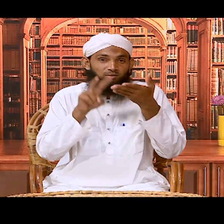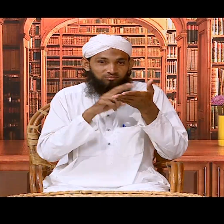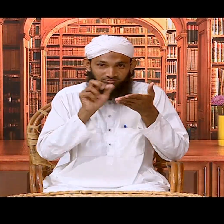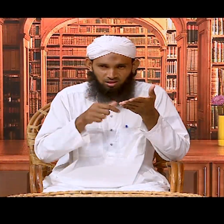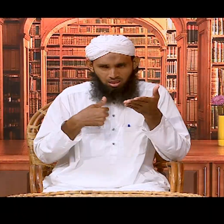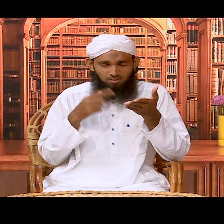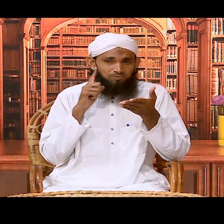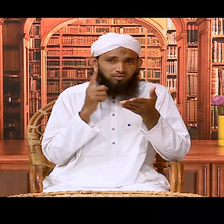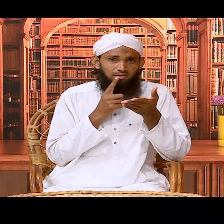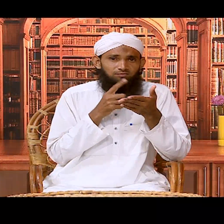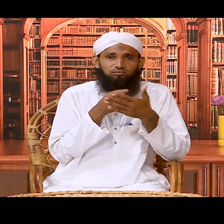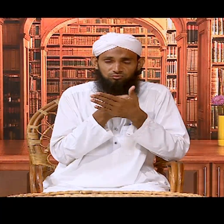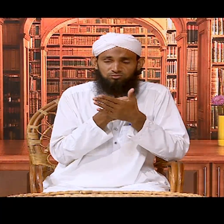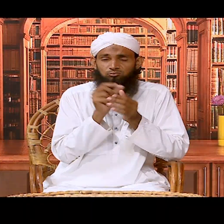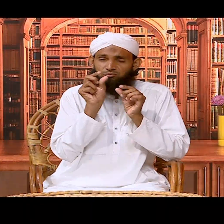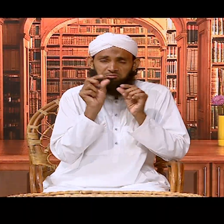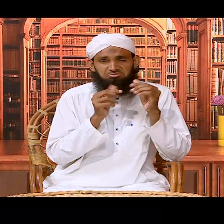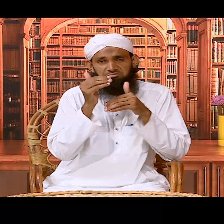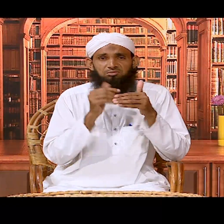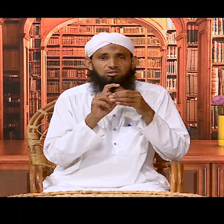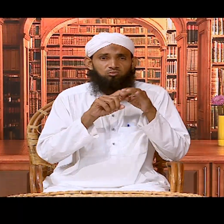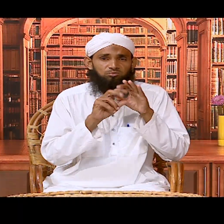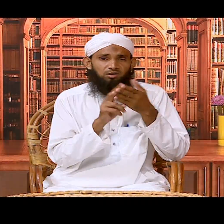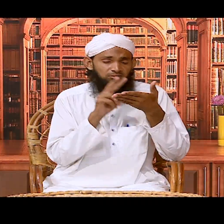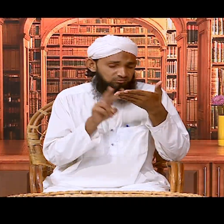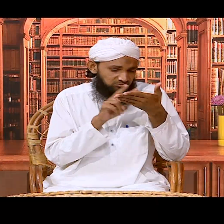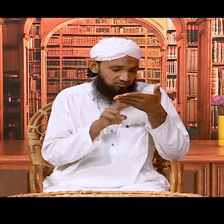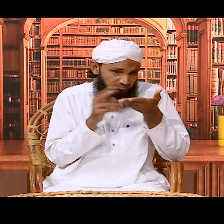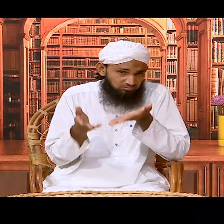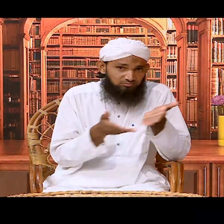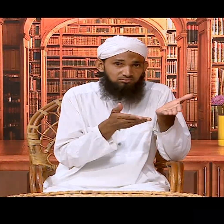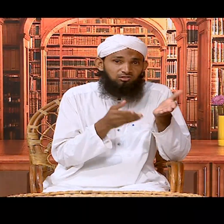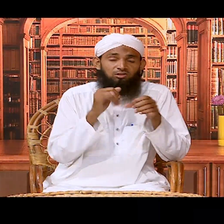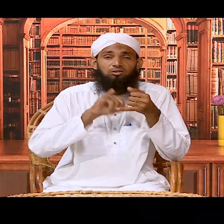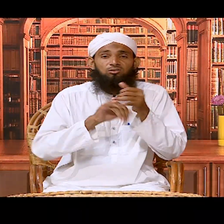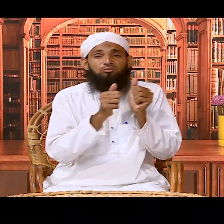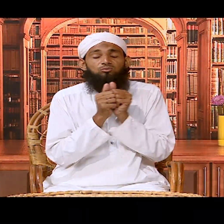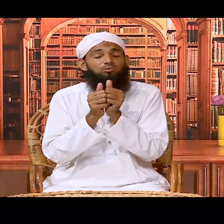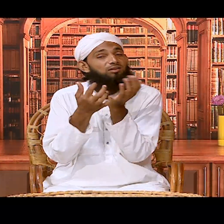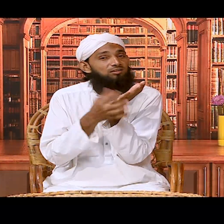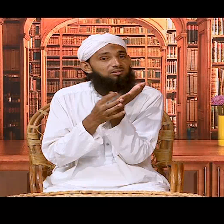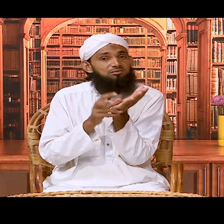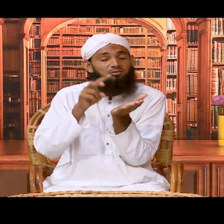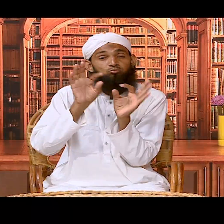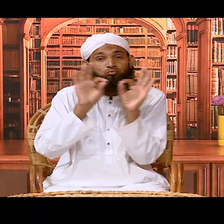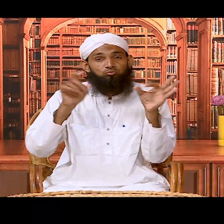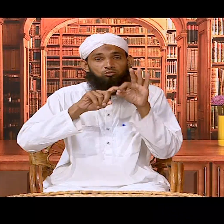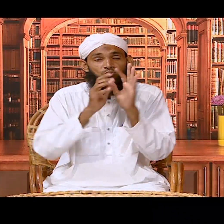کرتے تھے، ہم کم از کم زیارت ہی کر لیں۔ حضرت عثمان غنی رضی اللہ عنہ پورا قرآن پاک کھڑے ہو کر پڑھا کرتے